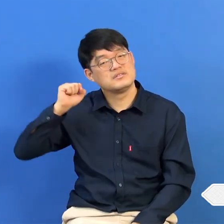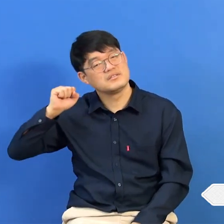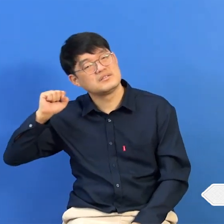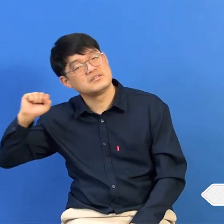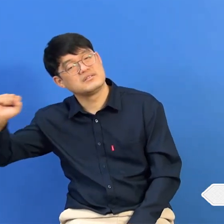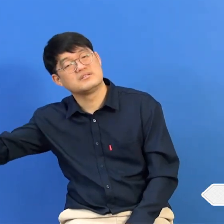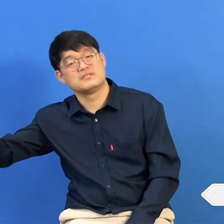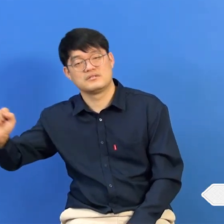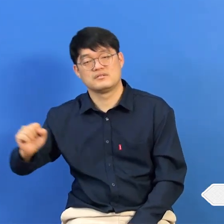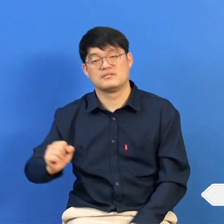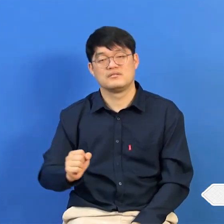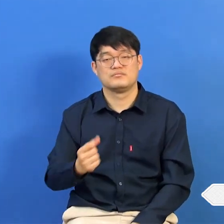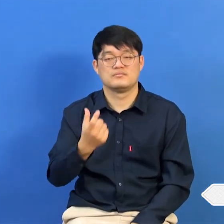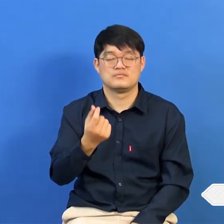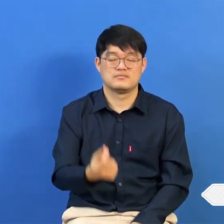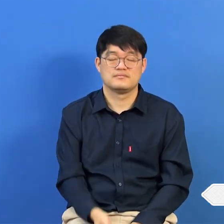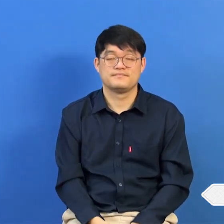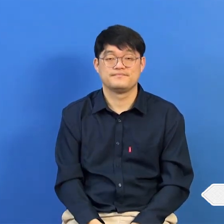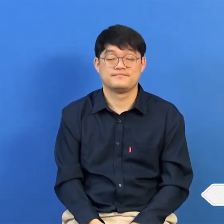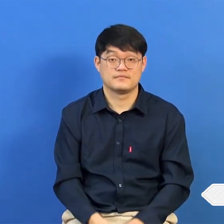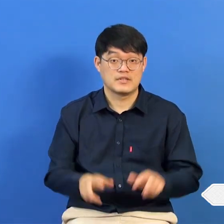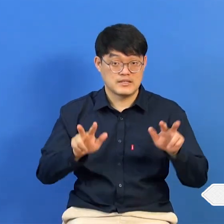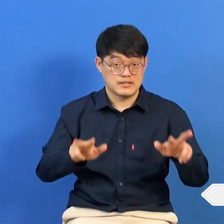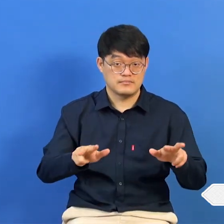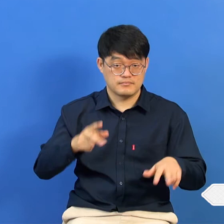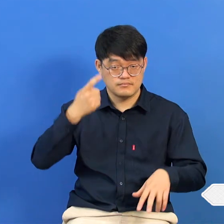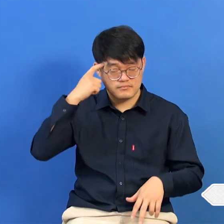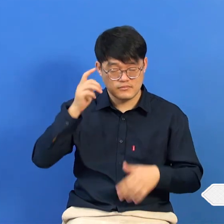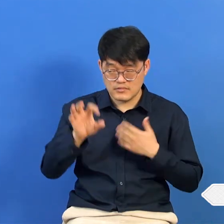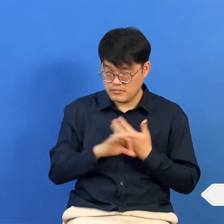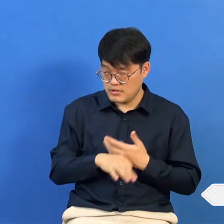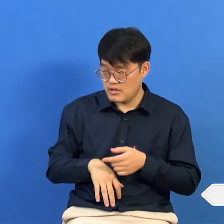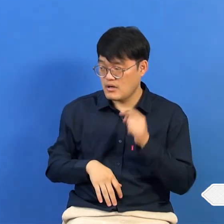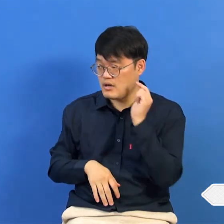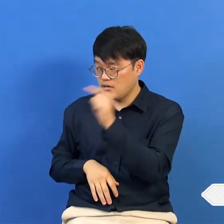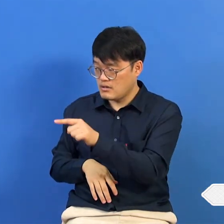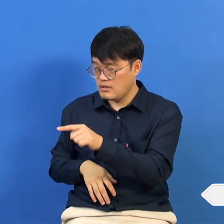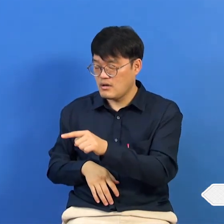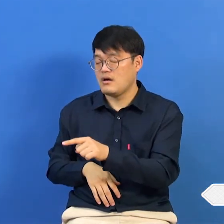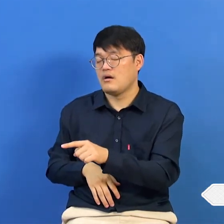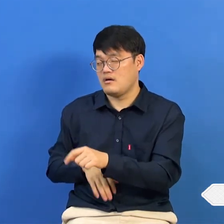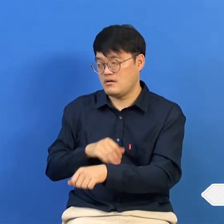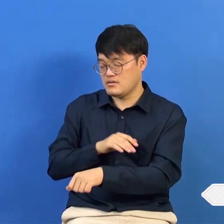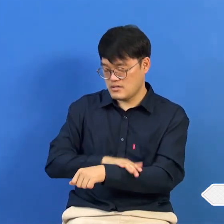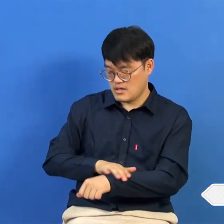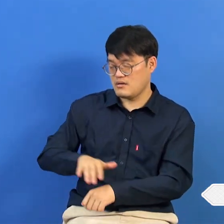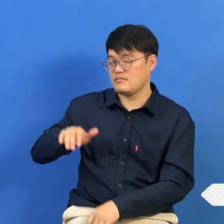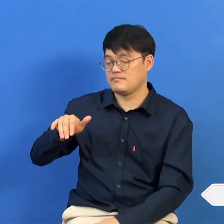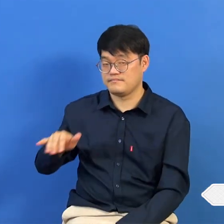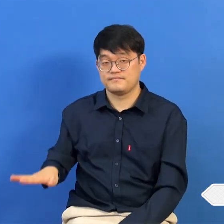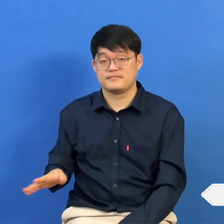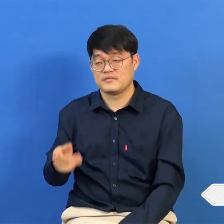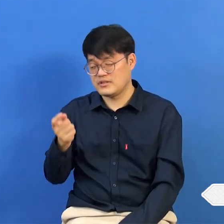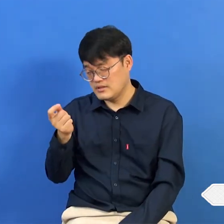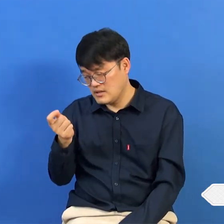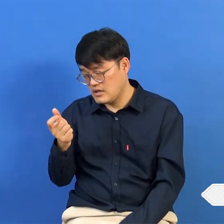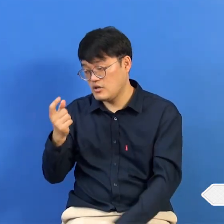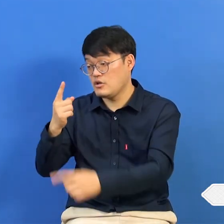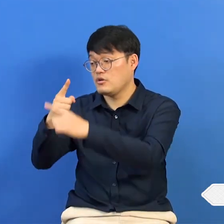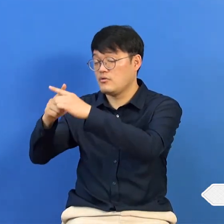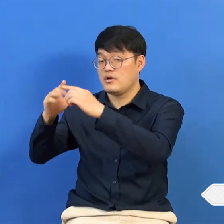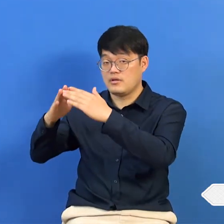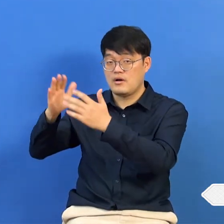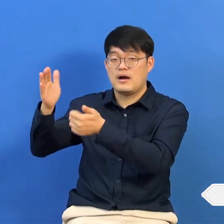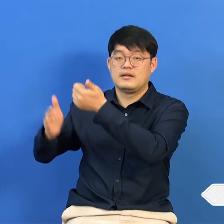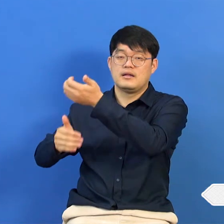거죠. 그런데 지금 보면 그것이 신의 한 수였습니다. 작은 교회에서 오히려 하나님이